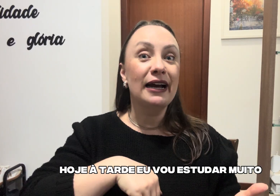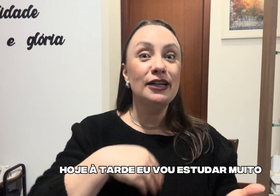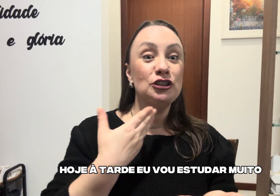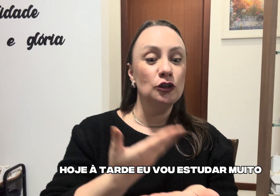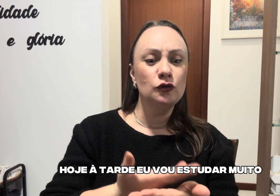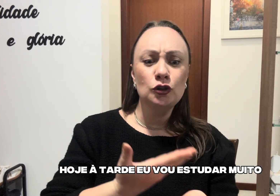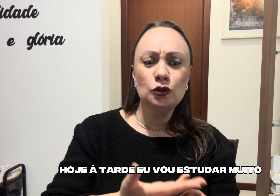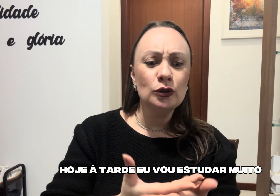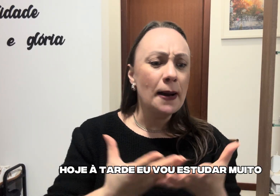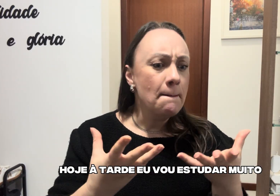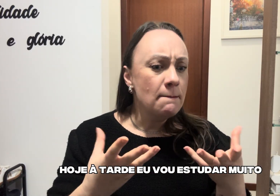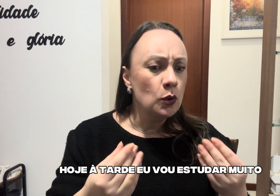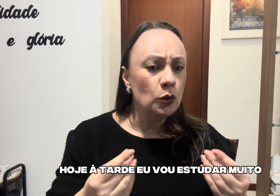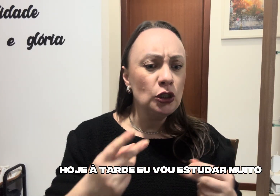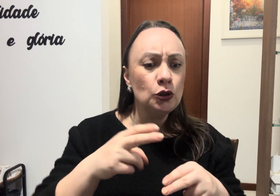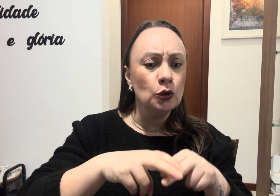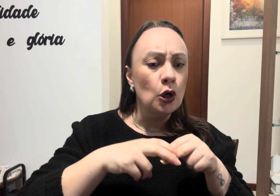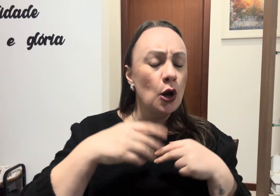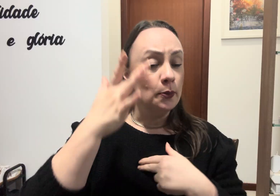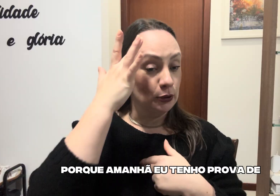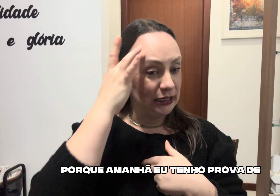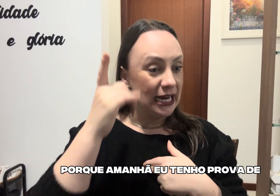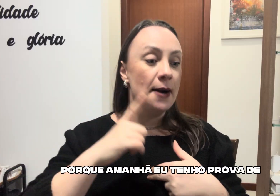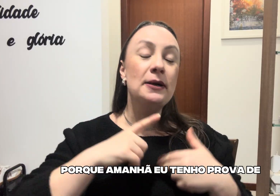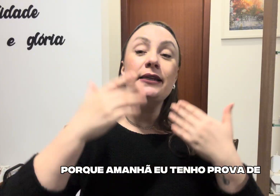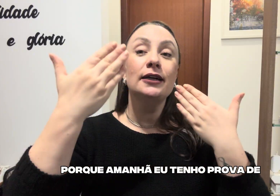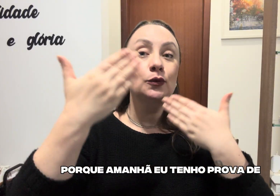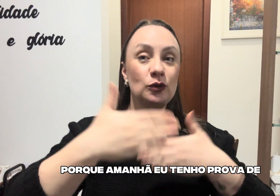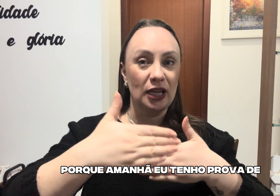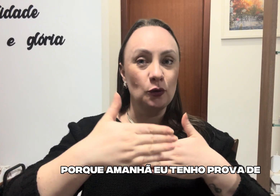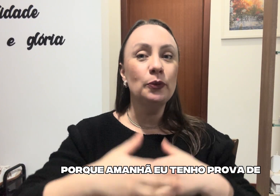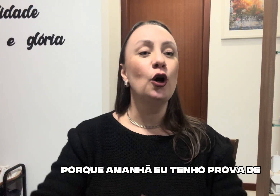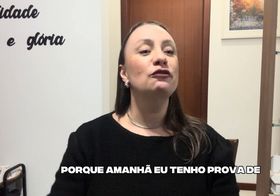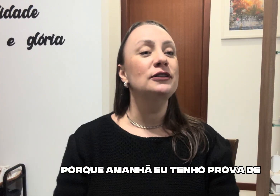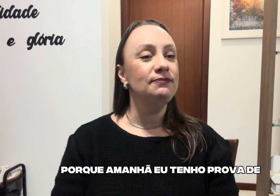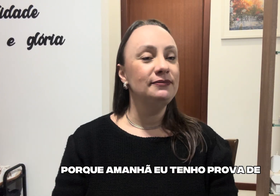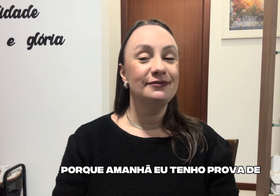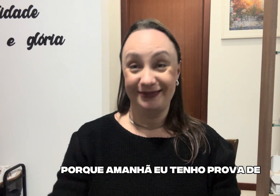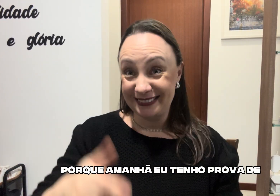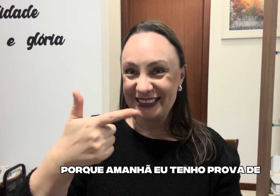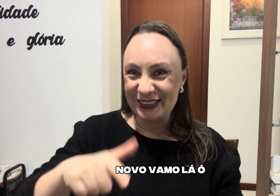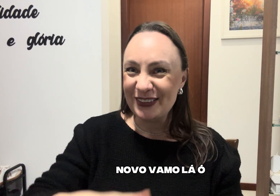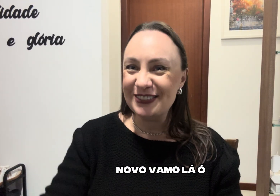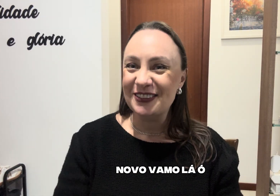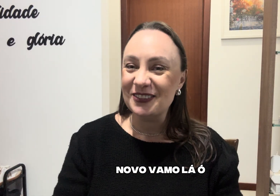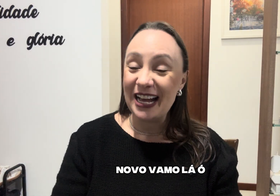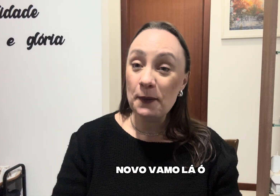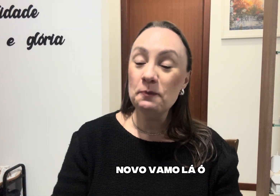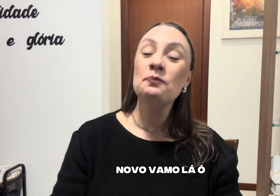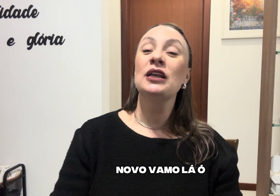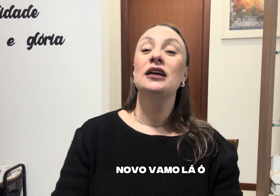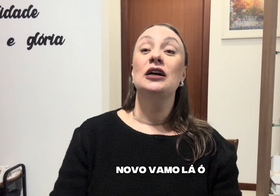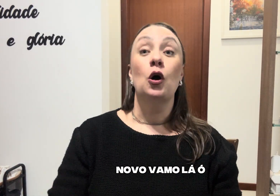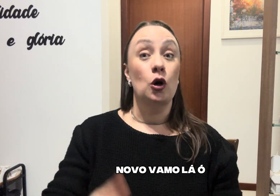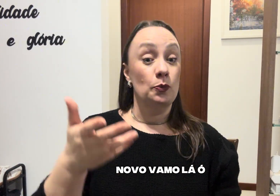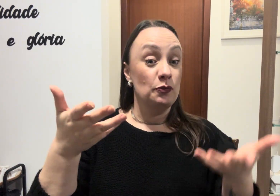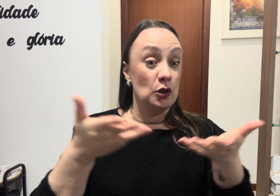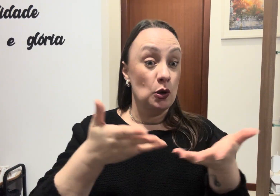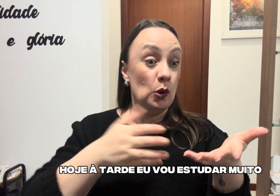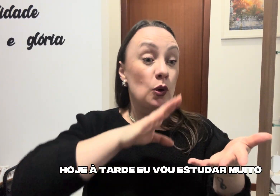tarde eu vou estudar muito, porque amanhã eu tenho prova. De novo, vamos lá? Ó, hoje